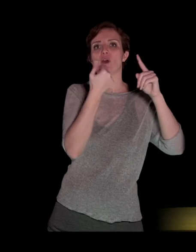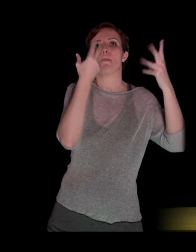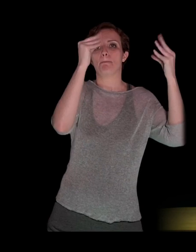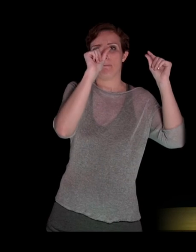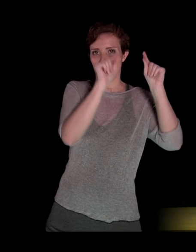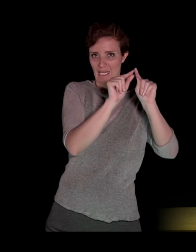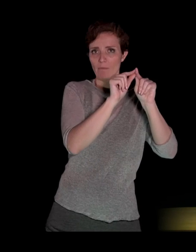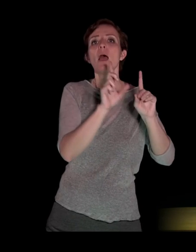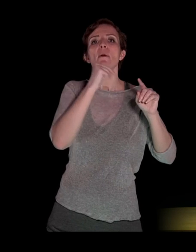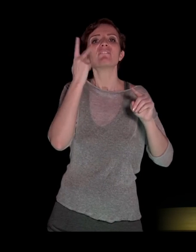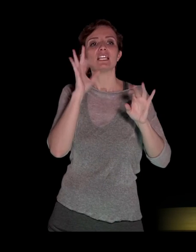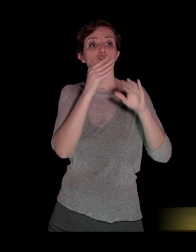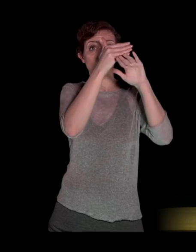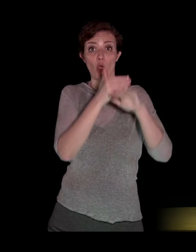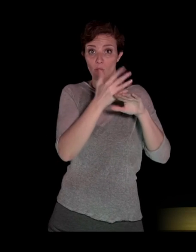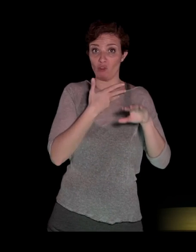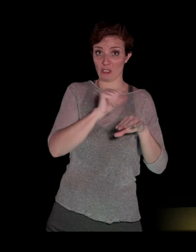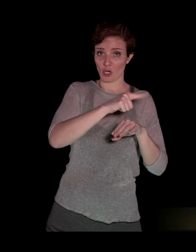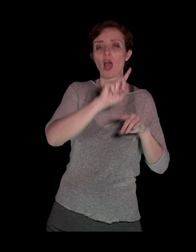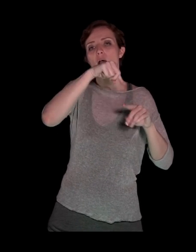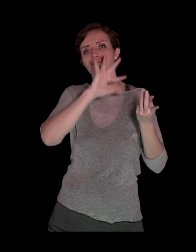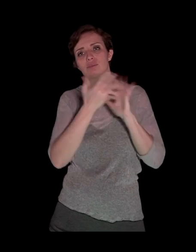un divisore comune e in quel caso